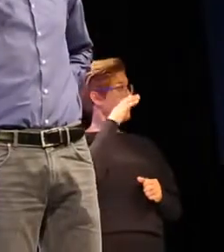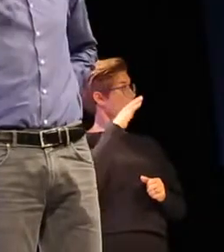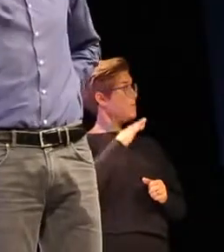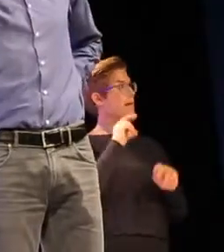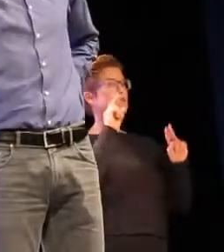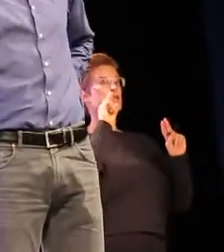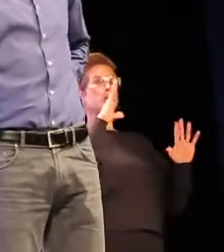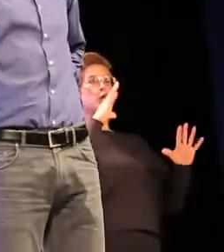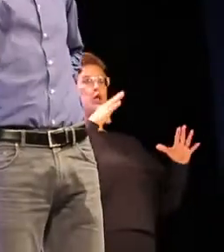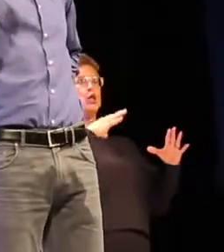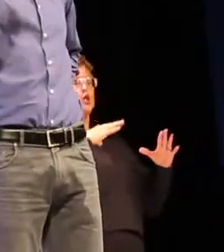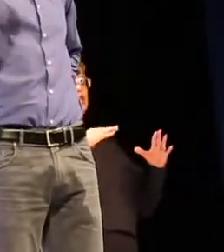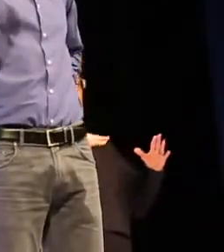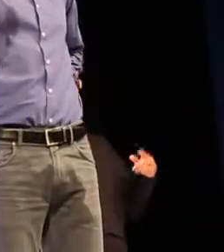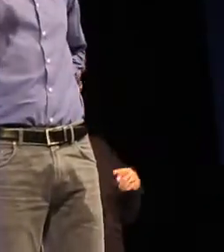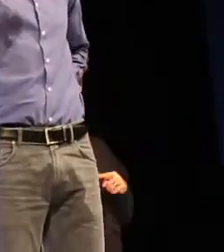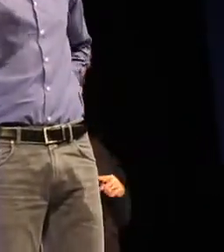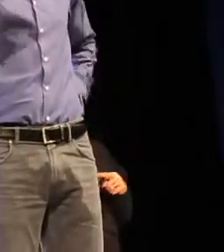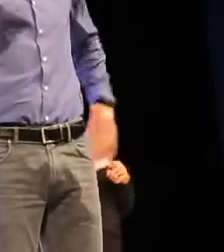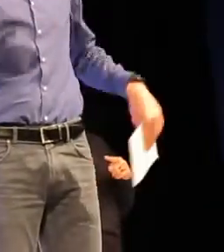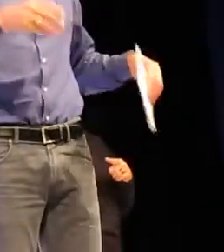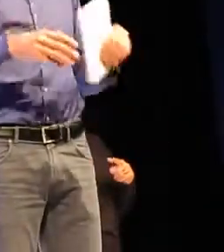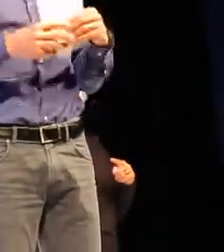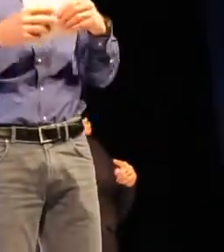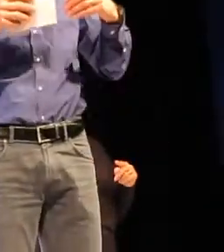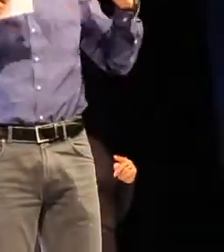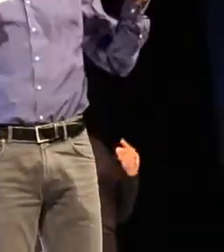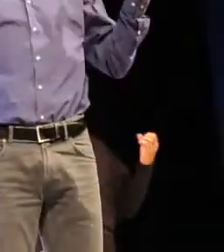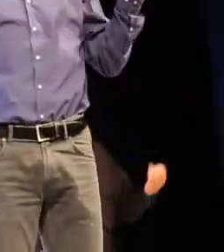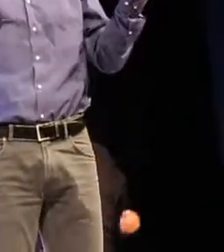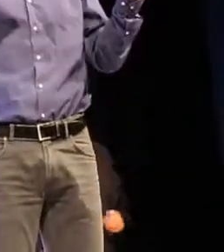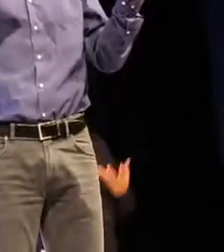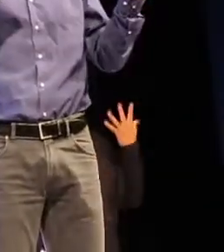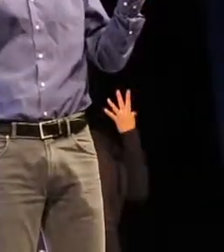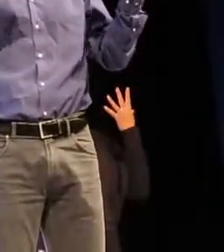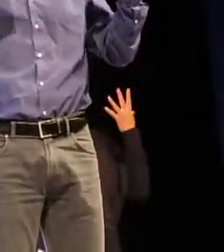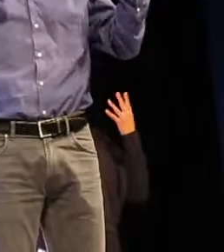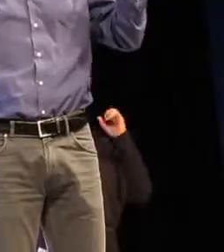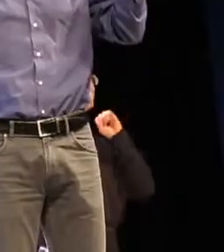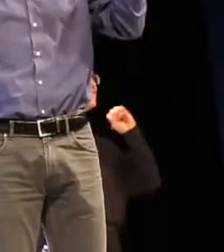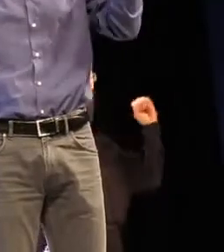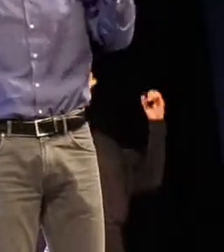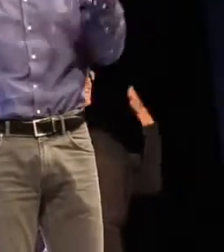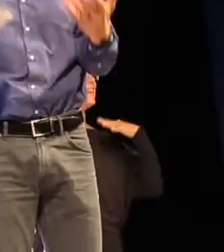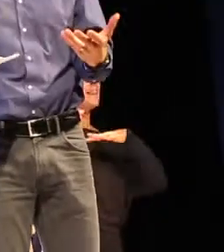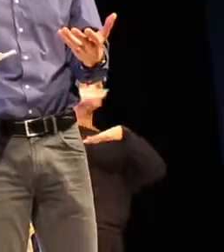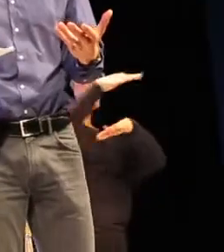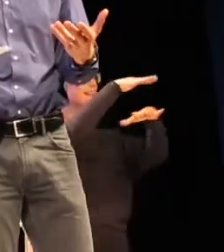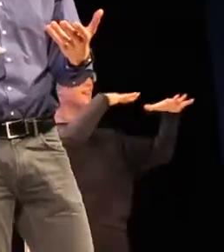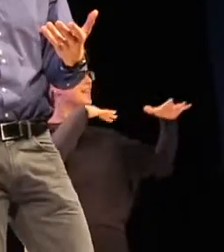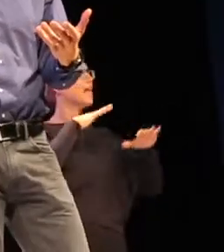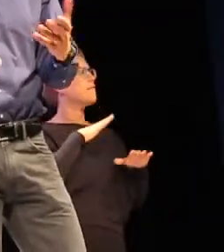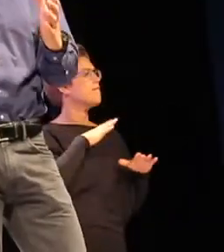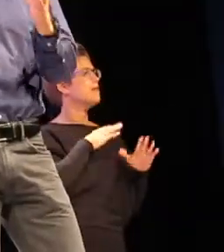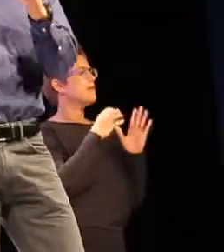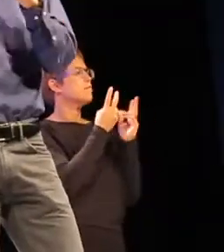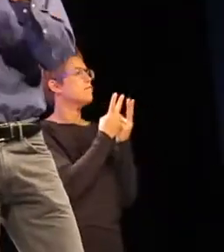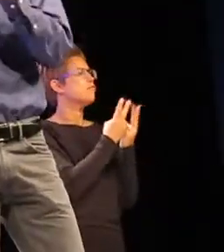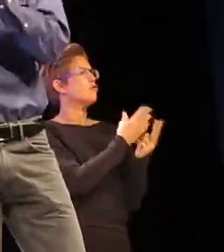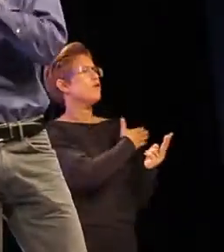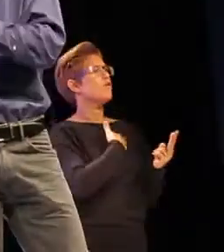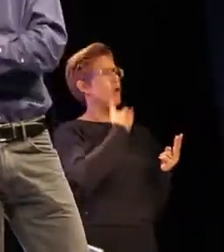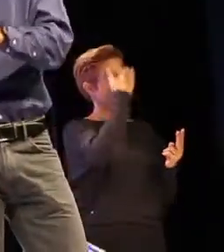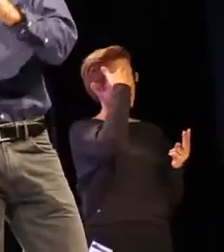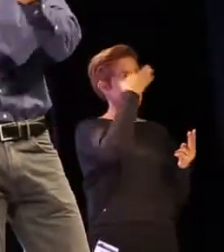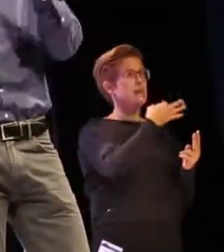vind, det är mera möjligheternas vind som måste puffas av riskbilden. Så att vi måste lägga den vetenskapliga riskbilden att